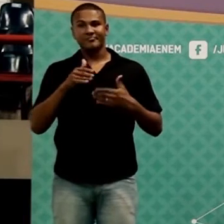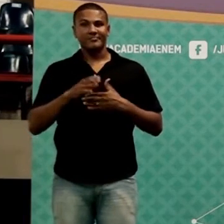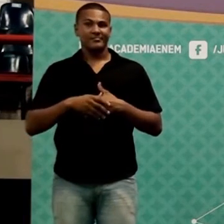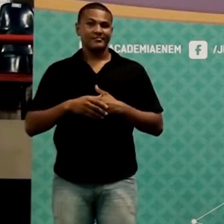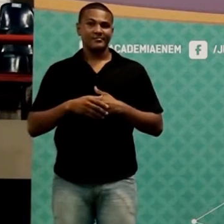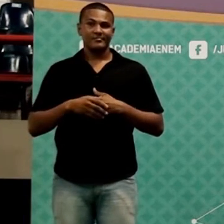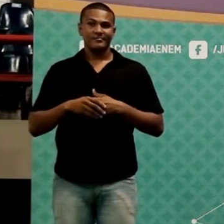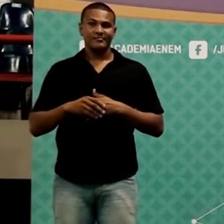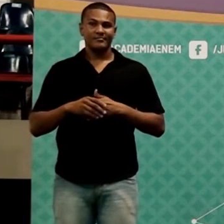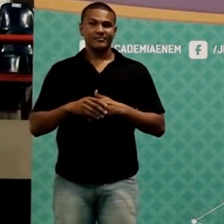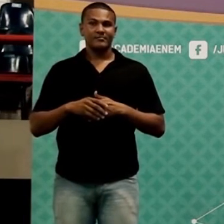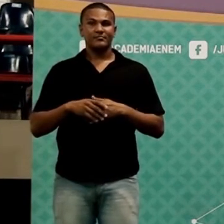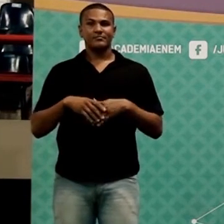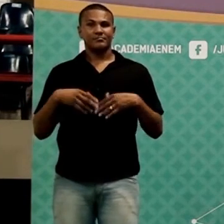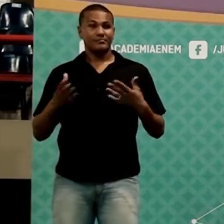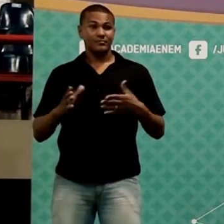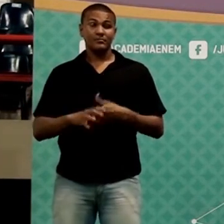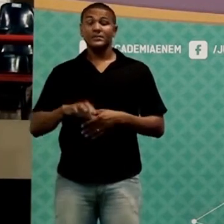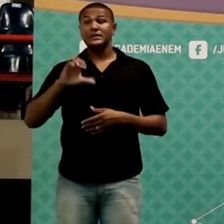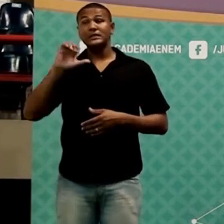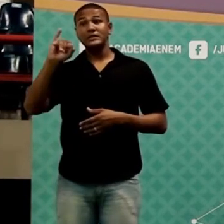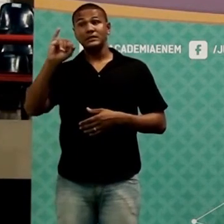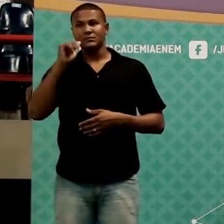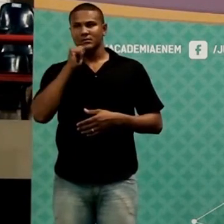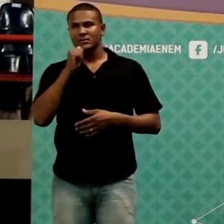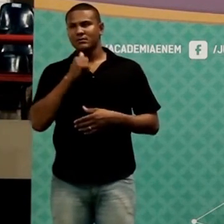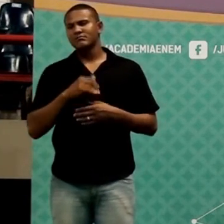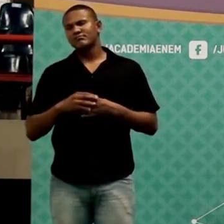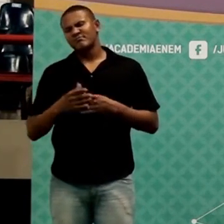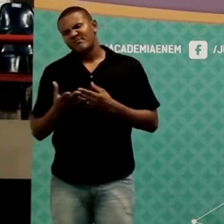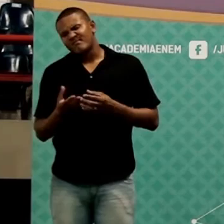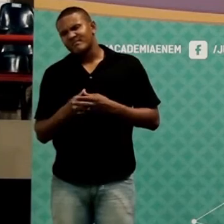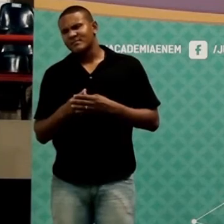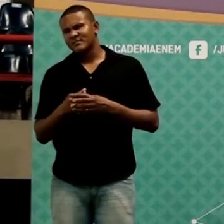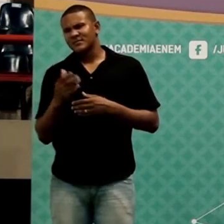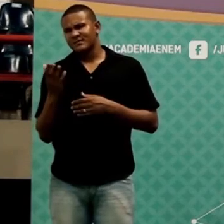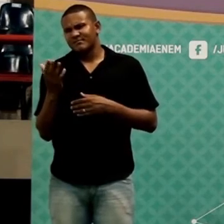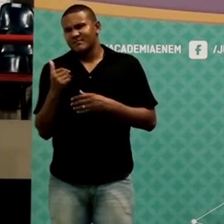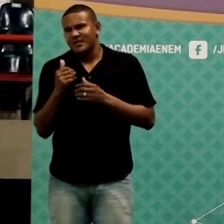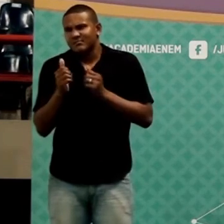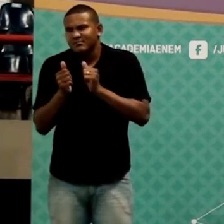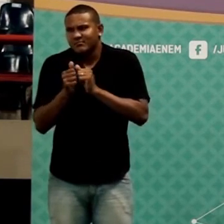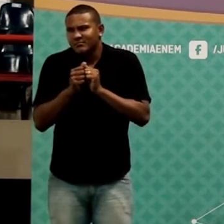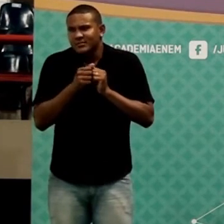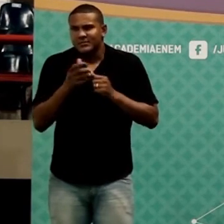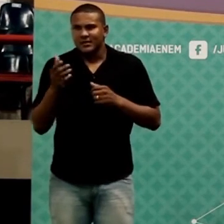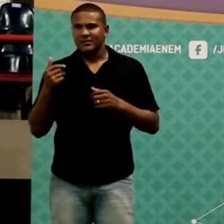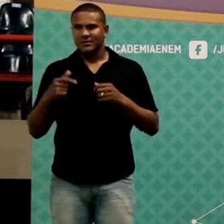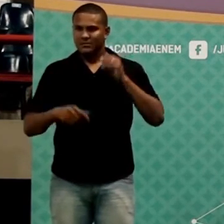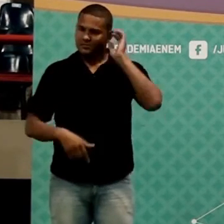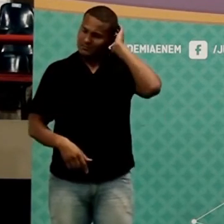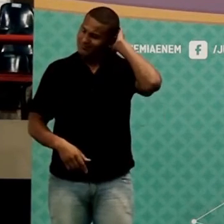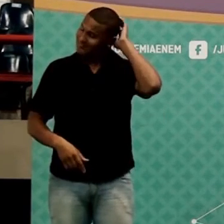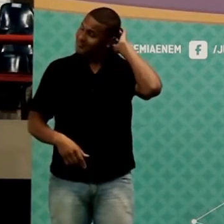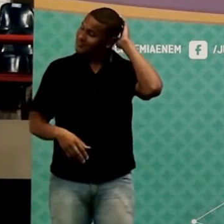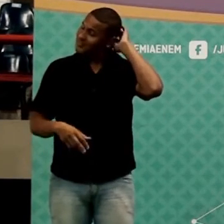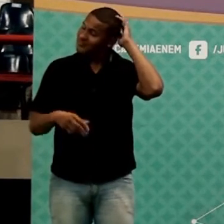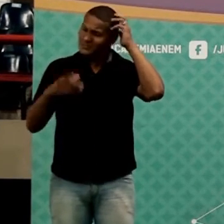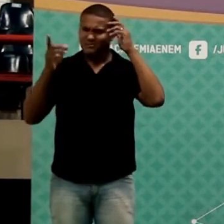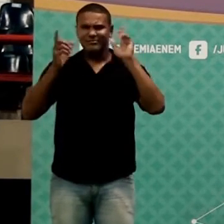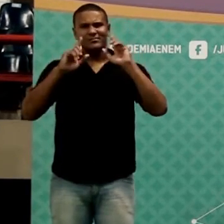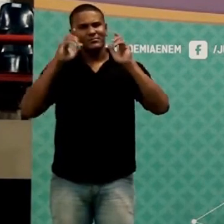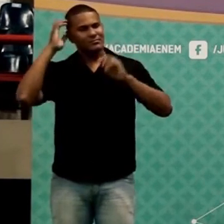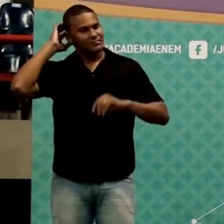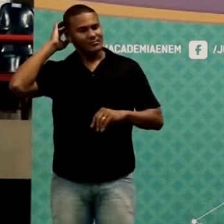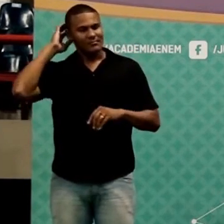ir. Agora, se ela disser: amor, vamos não sei aonde. E você deitado, você não quer ir. Amor, vamos